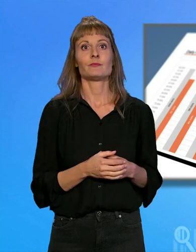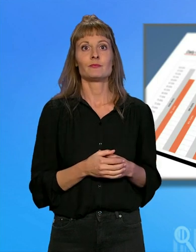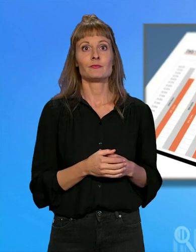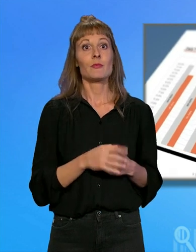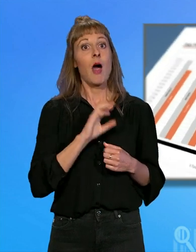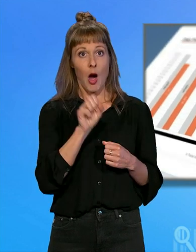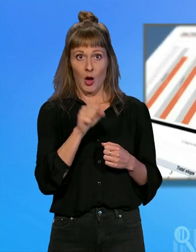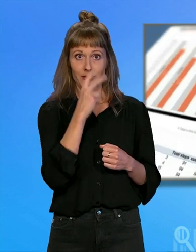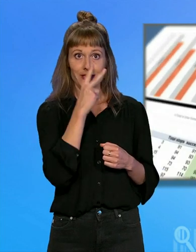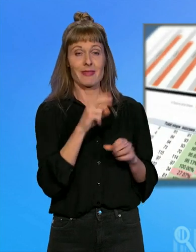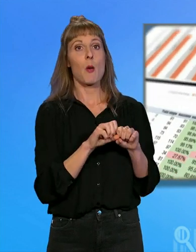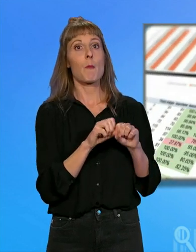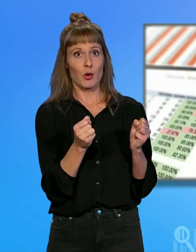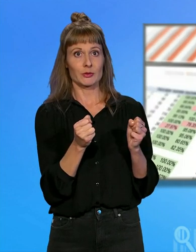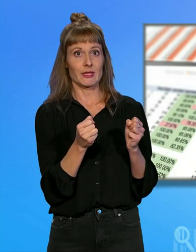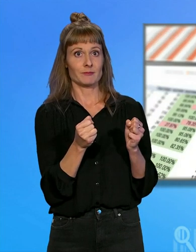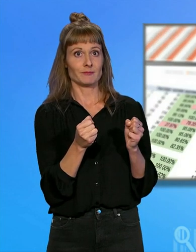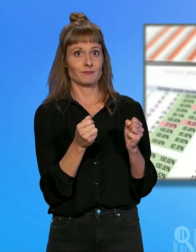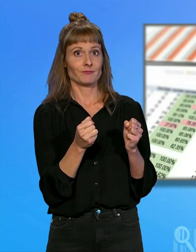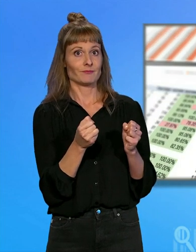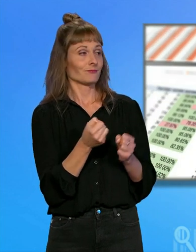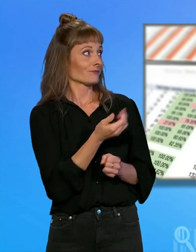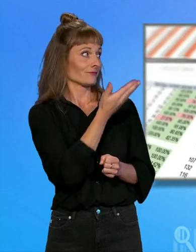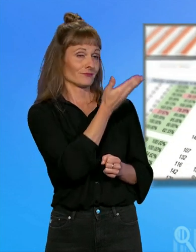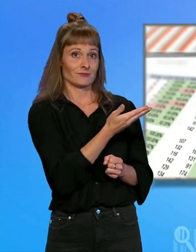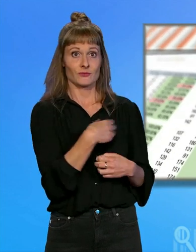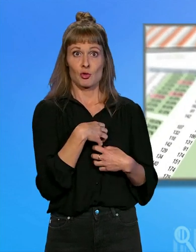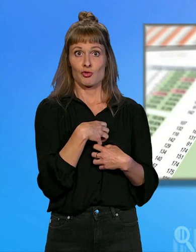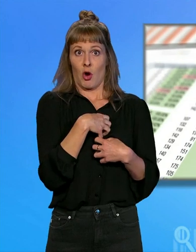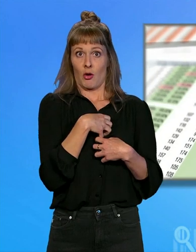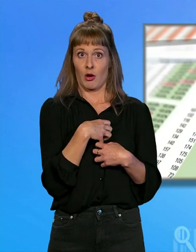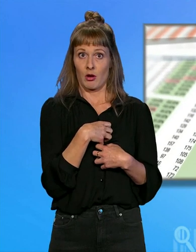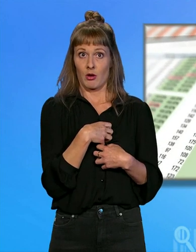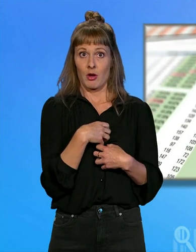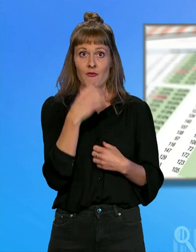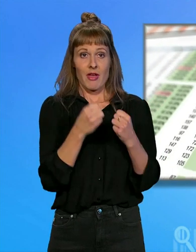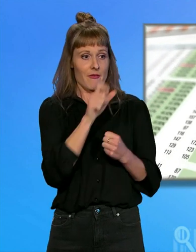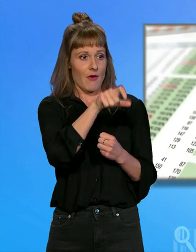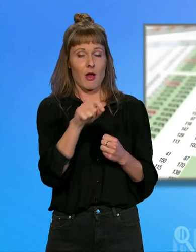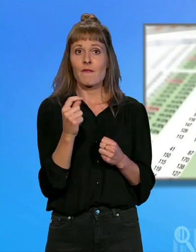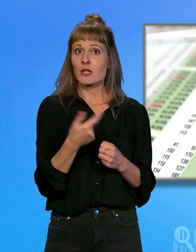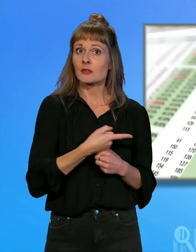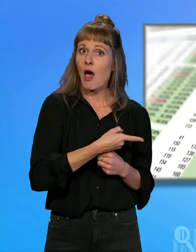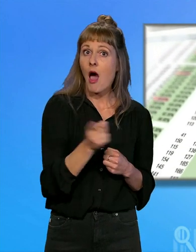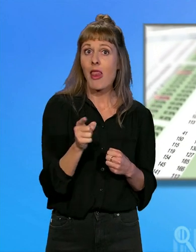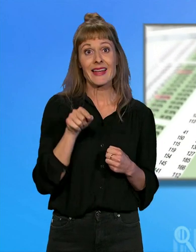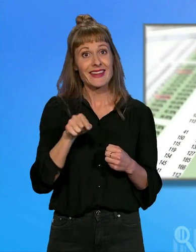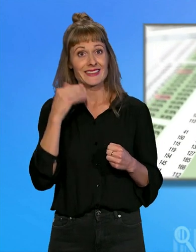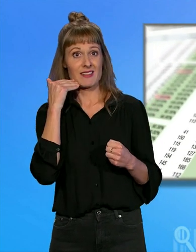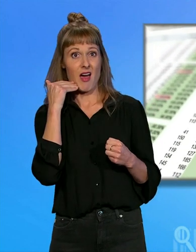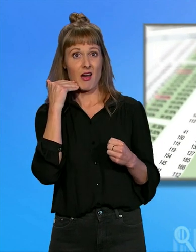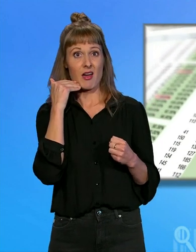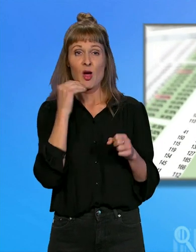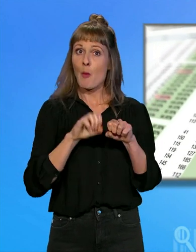Ebenfalls ersichtlich die Pausen der Fahrer. Erschreckend. Fast alle Fahrer machten an diesem Tag 0 Pause.